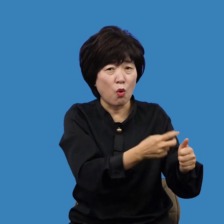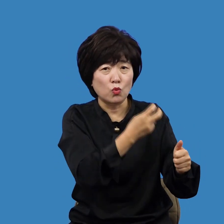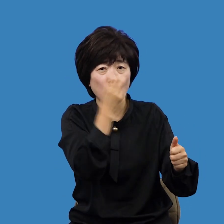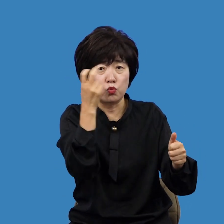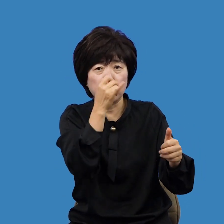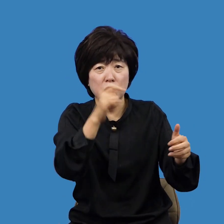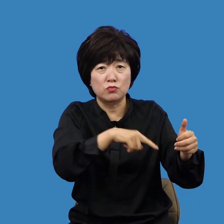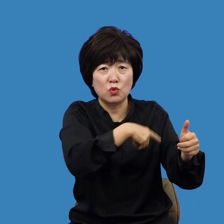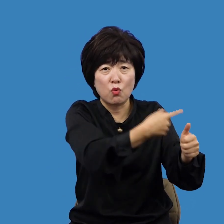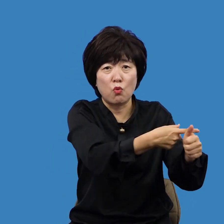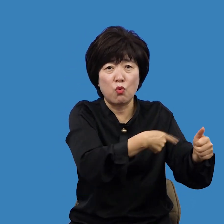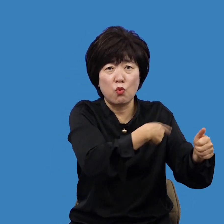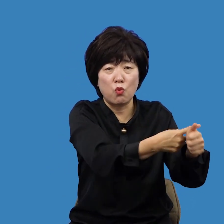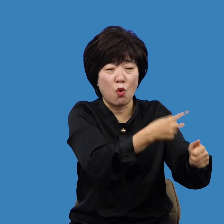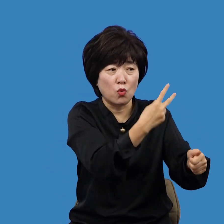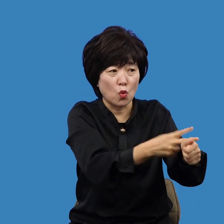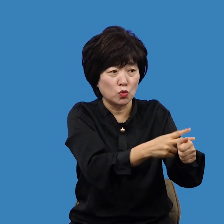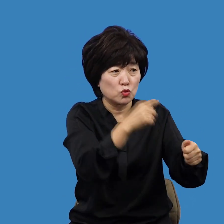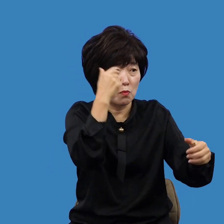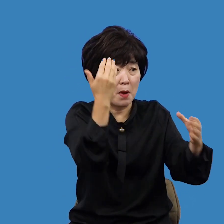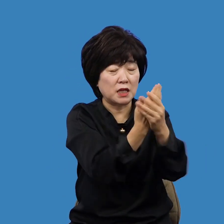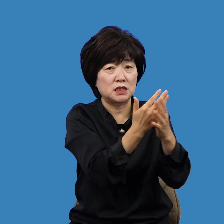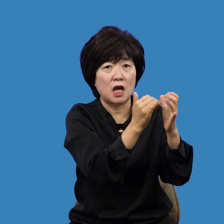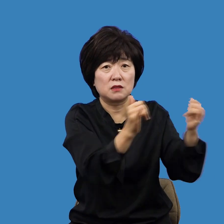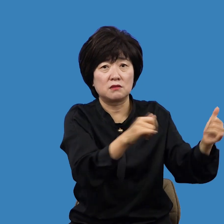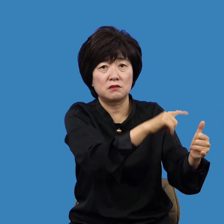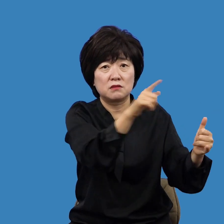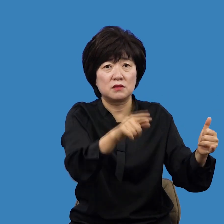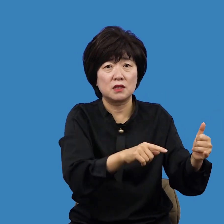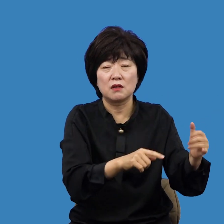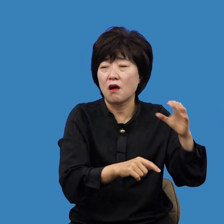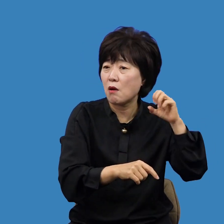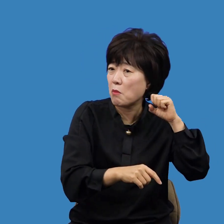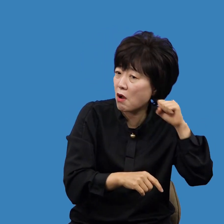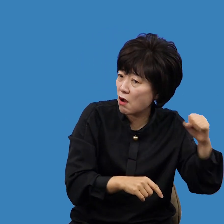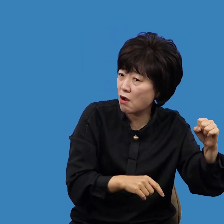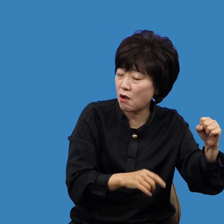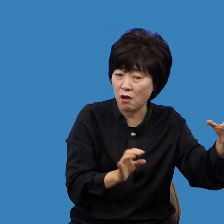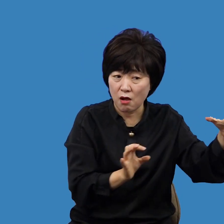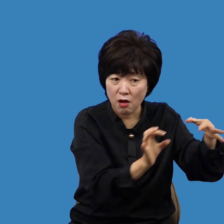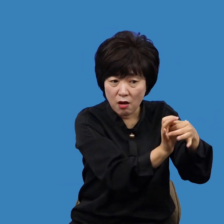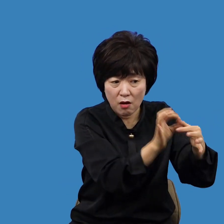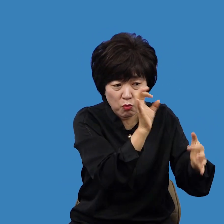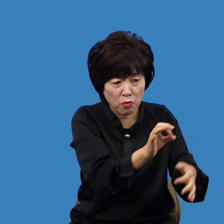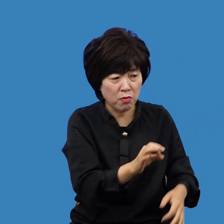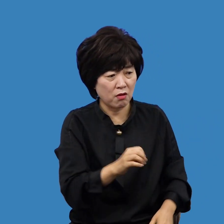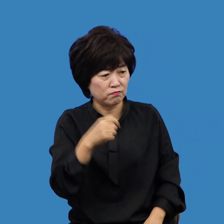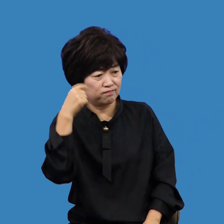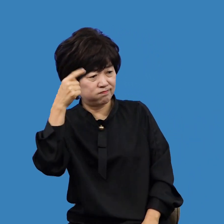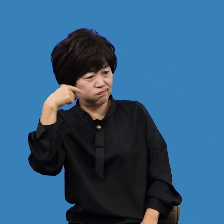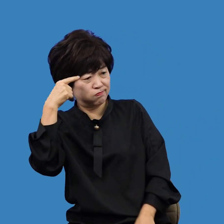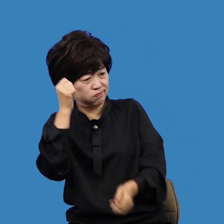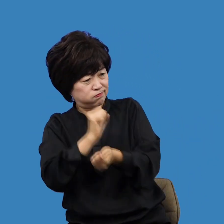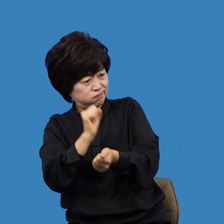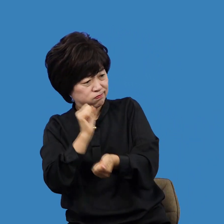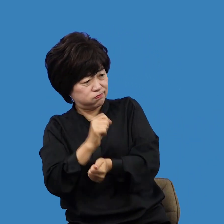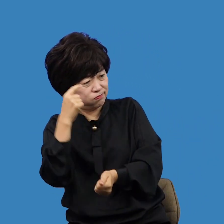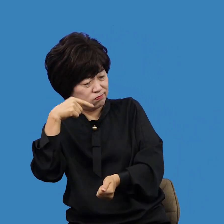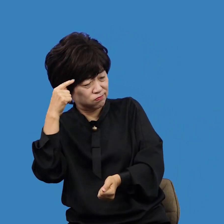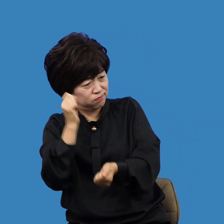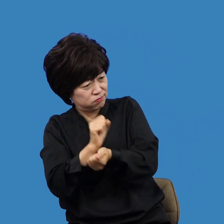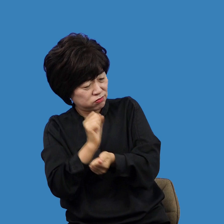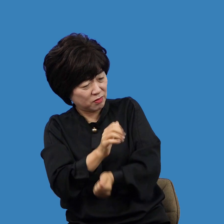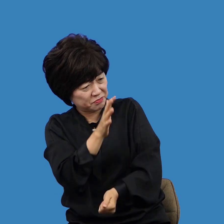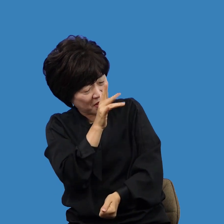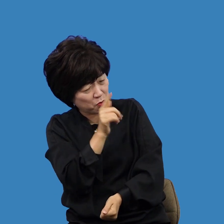속해 있거든. 뭐 교수, 박사 이런 사람들이 거기 가서 이렇게 목매고 있는 거 보면 쟤네들 미쳤나 생각이 들지요. 바본가, 머리가 변나, 저걸